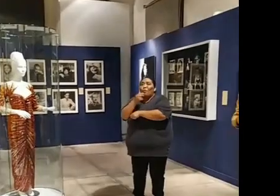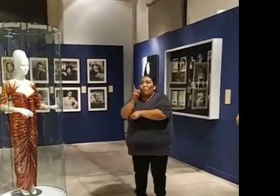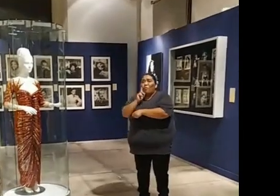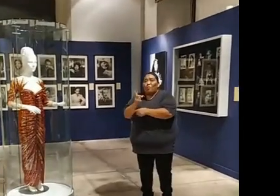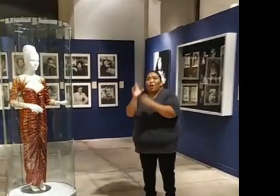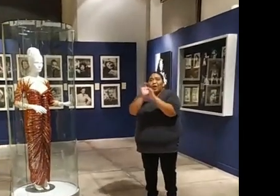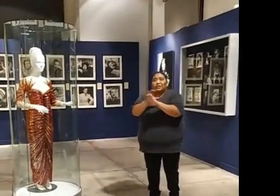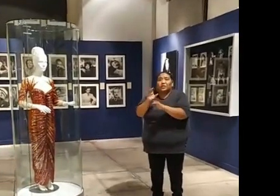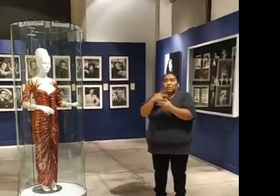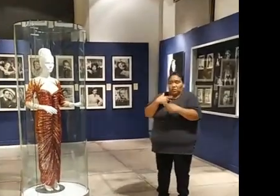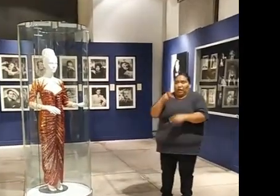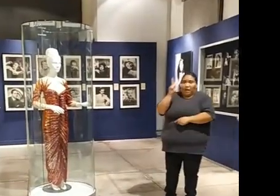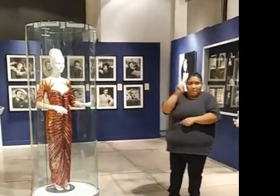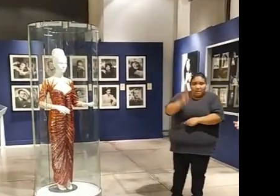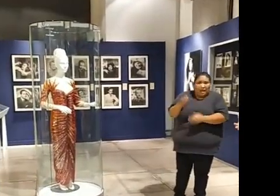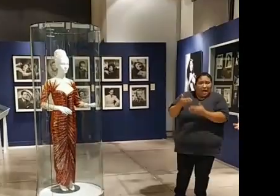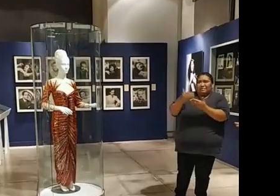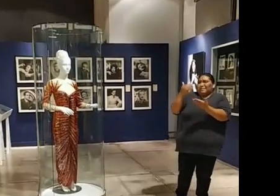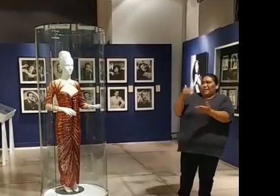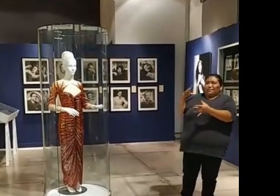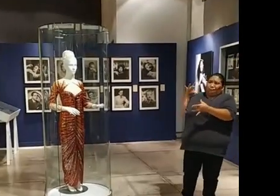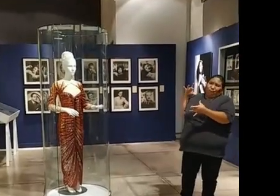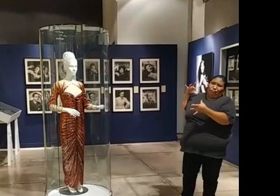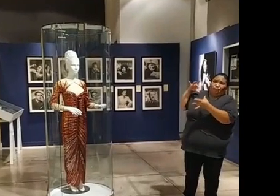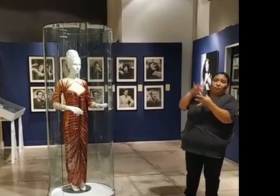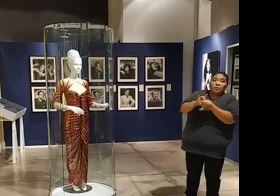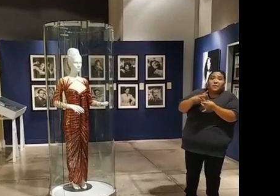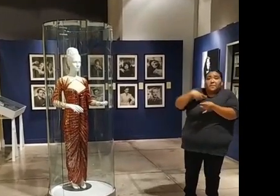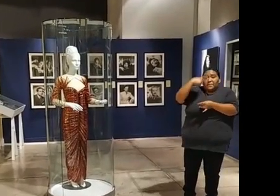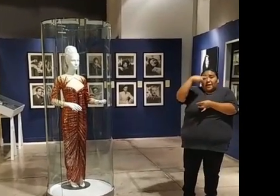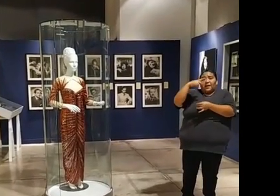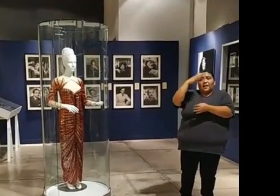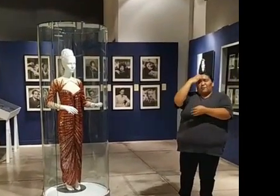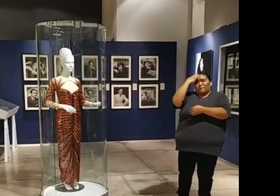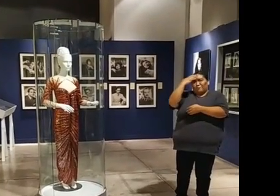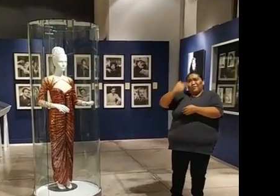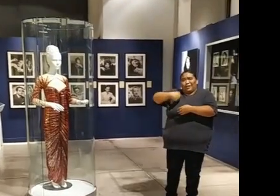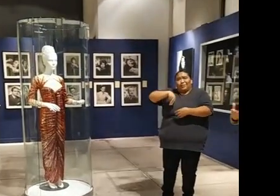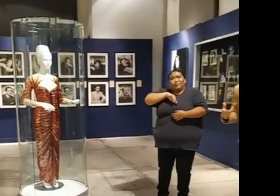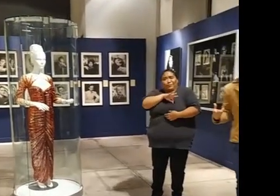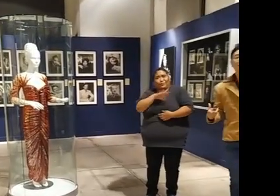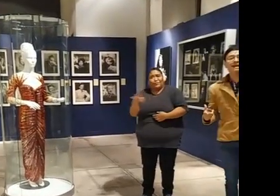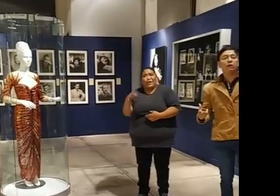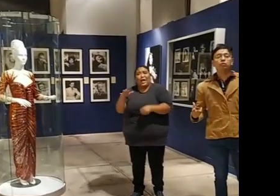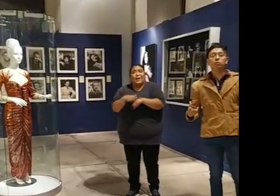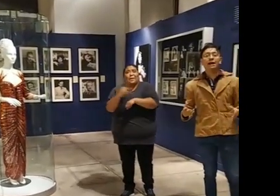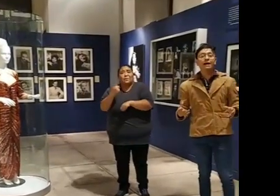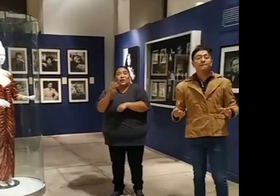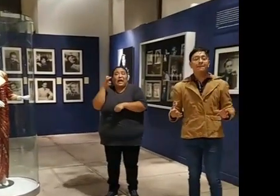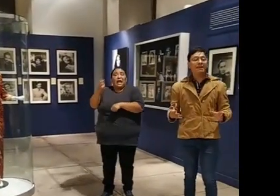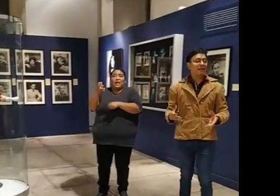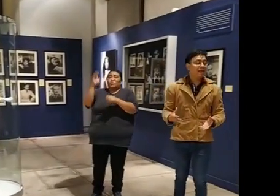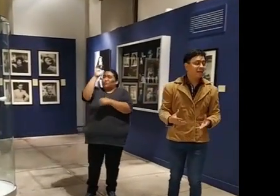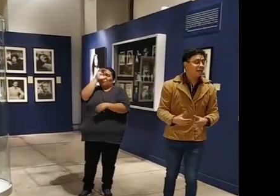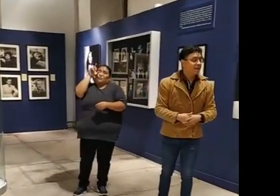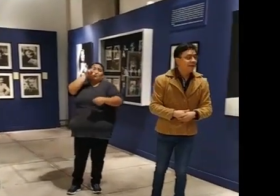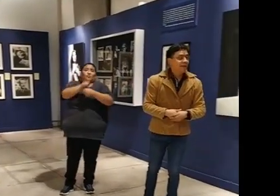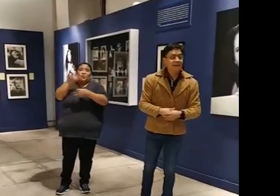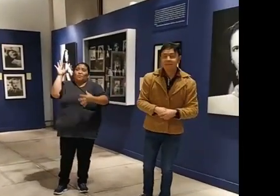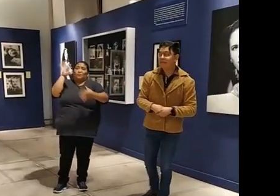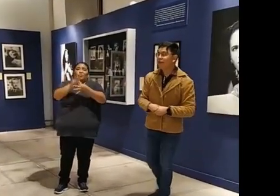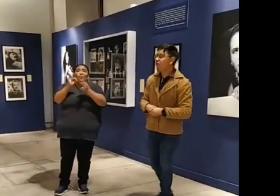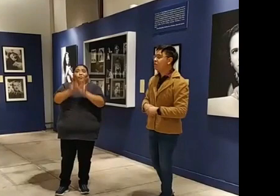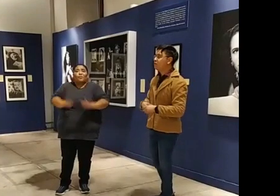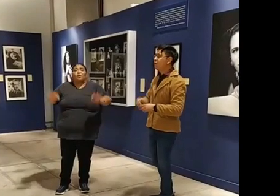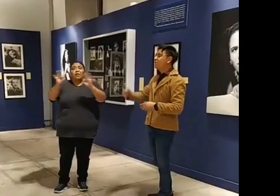de nuestra identidad, las podemos conocer, ¿no? ¿Por qué? Porque son parte de la cultura mexicana. De